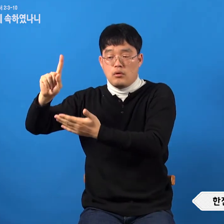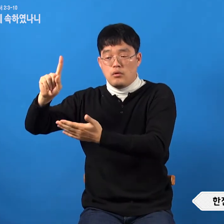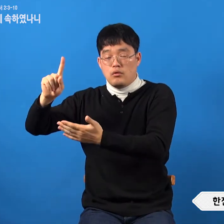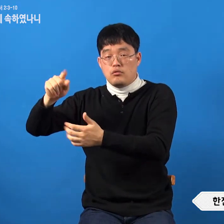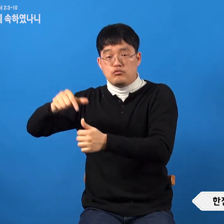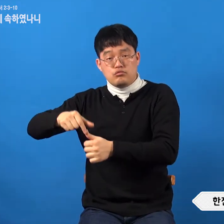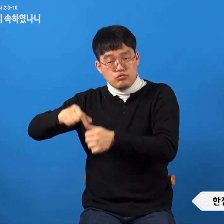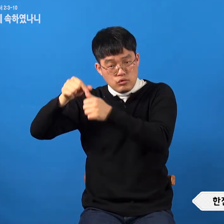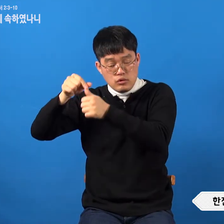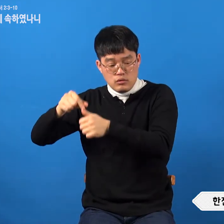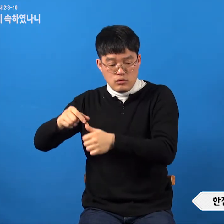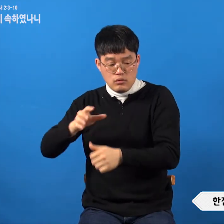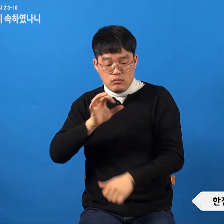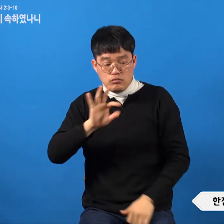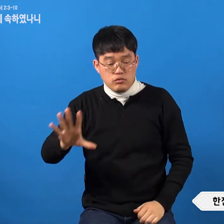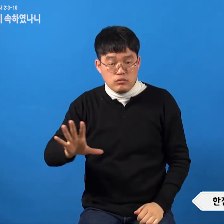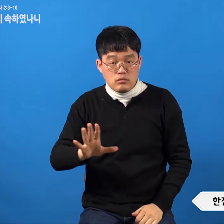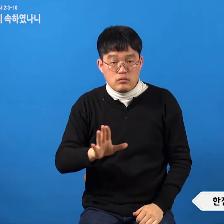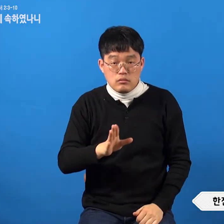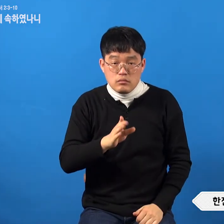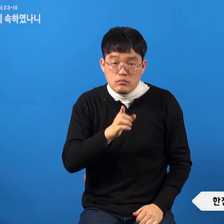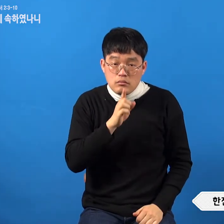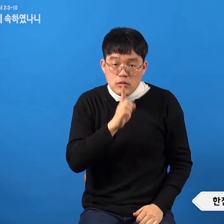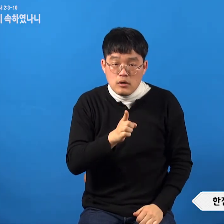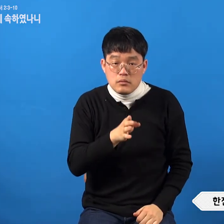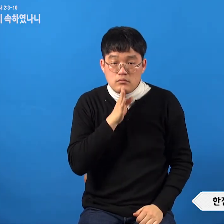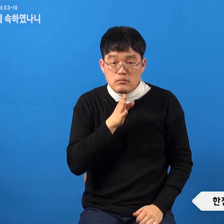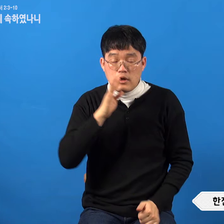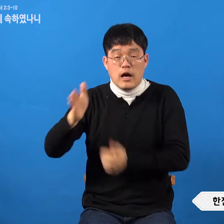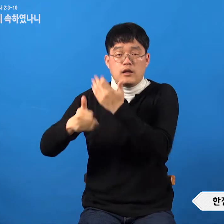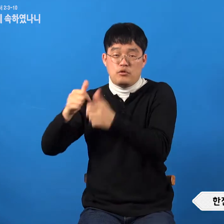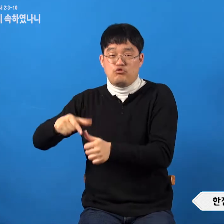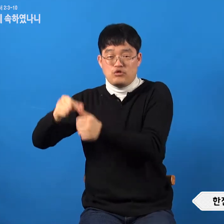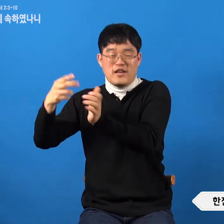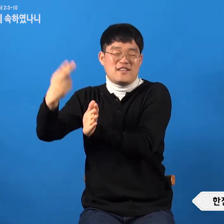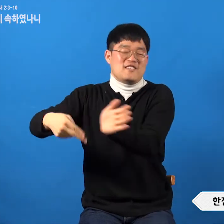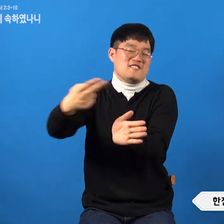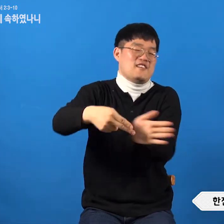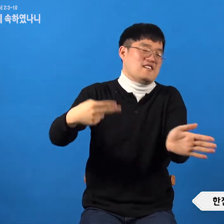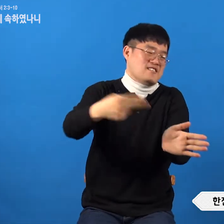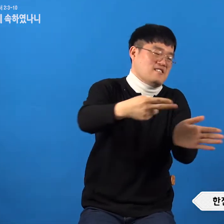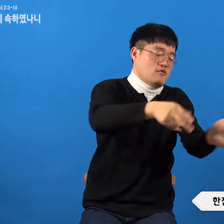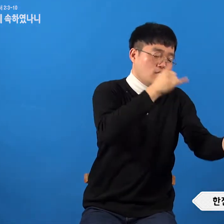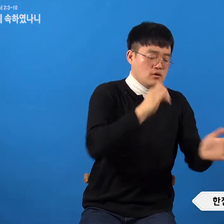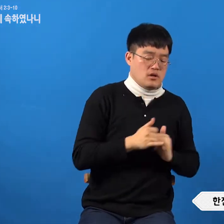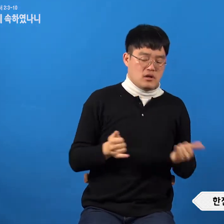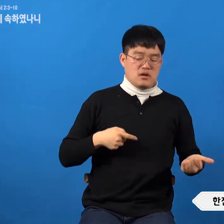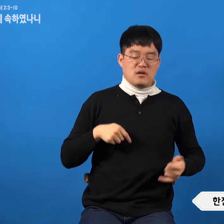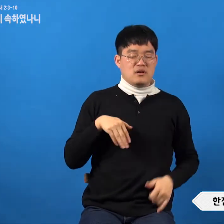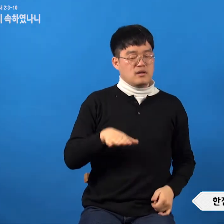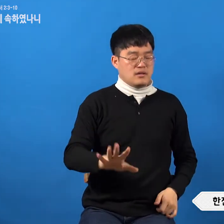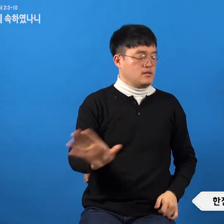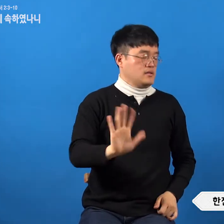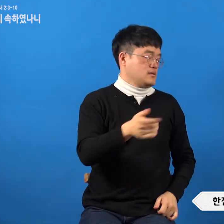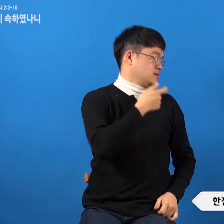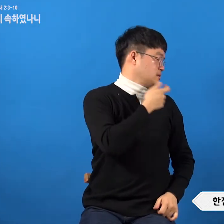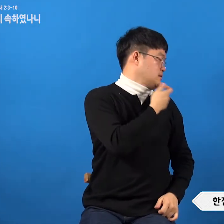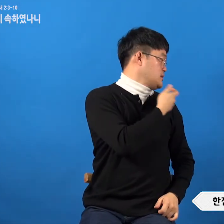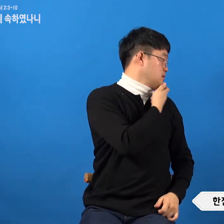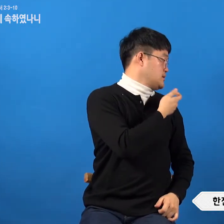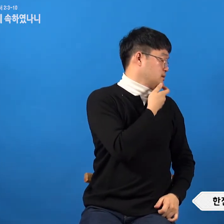됩니다. 그렇지 않습니까? 하나님이 아무리 구원의 기차를 보내주어도 인간이 그냥 플랫폼까지 걸어 나가지